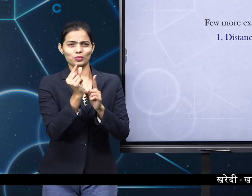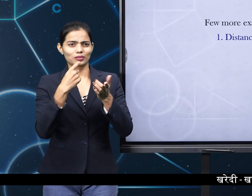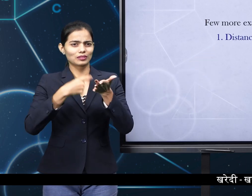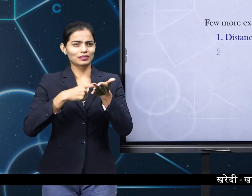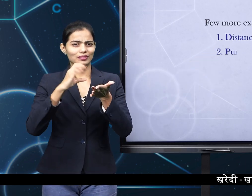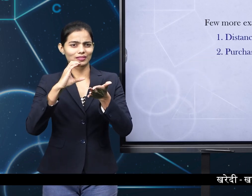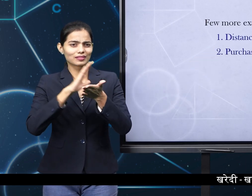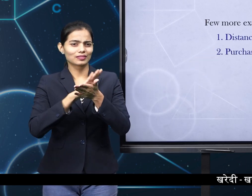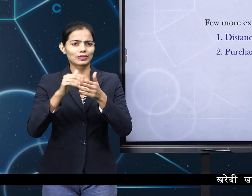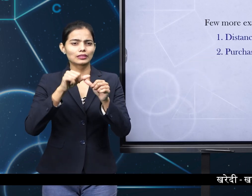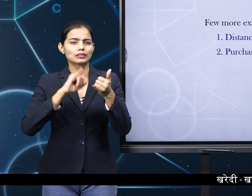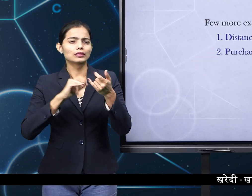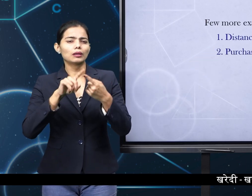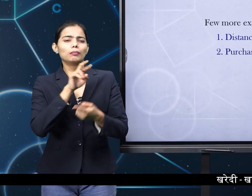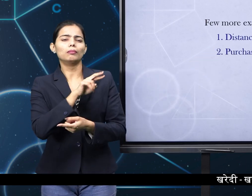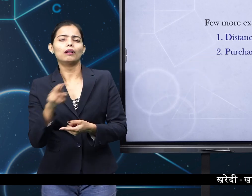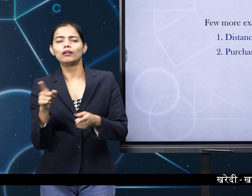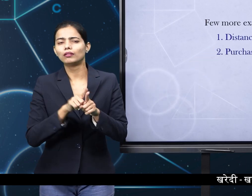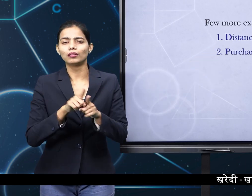2, खरेदी खर्च.